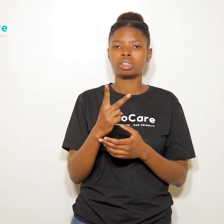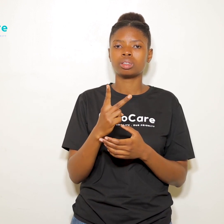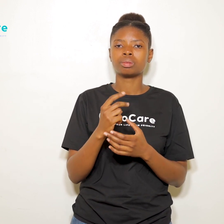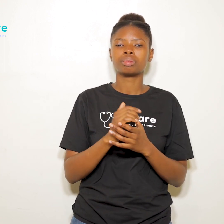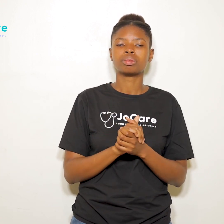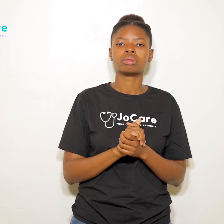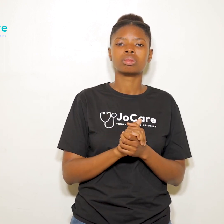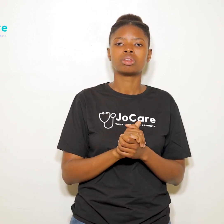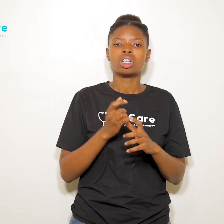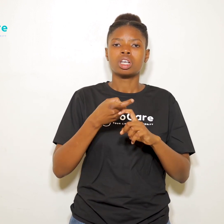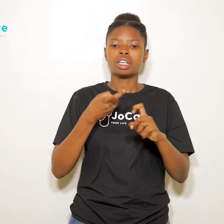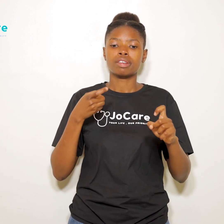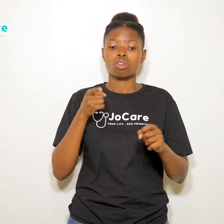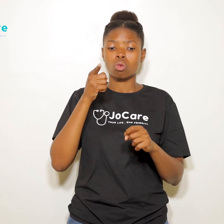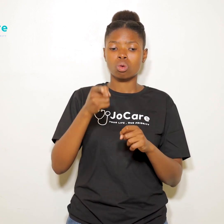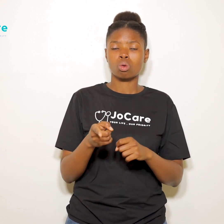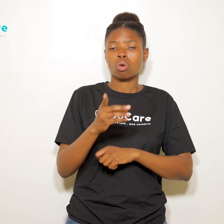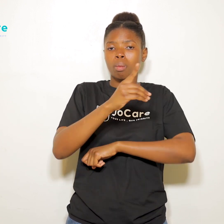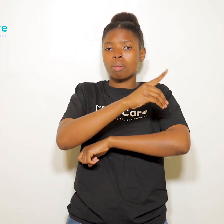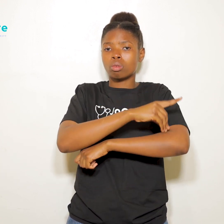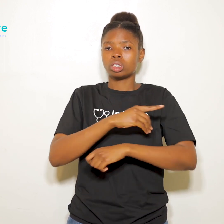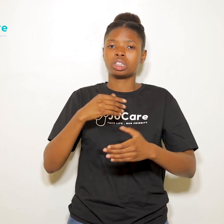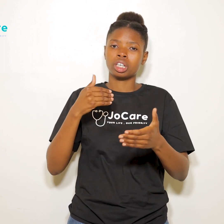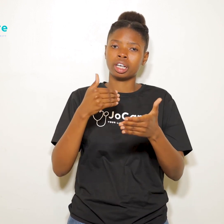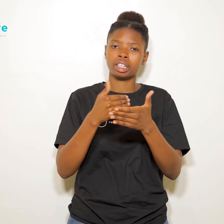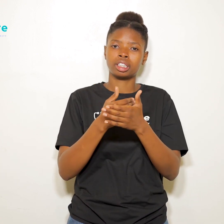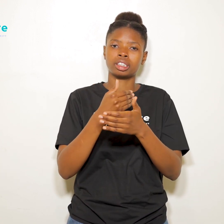proliferative phase kikava kuri uwo munsi kikageza ku munsi wa